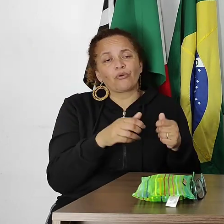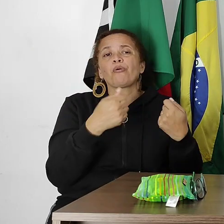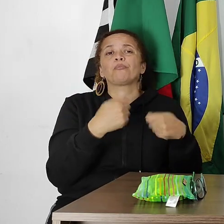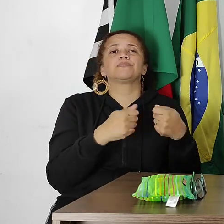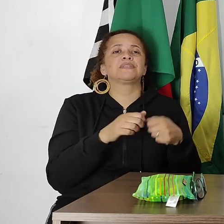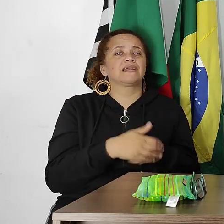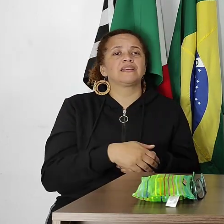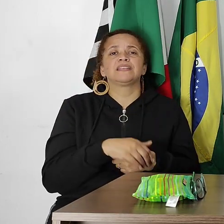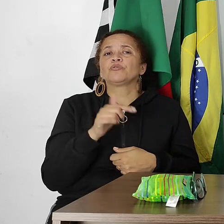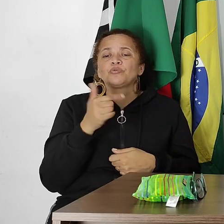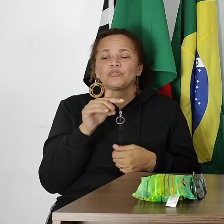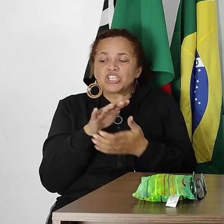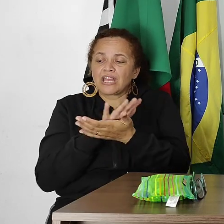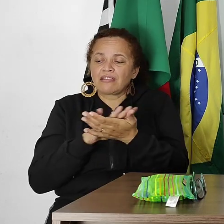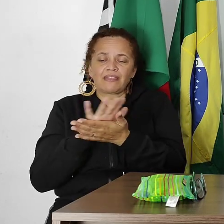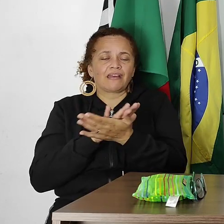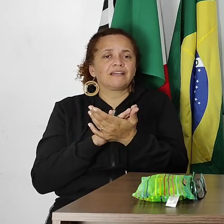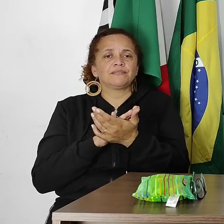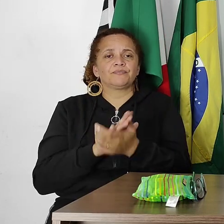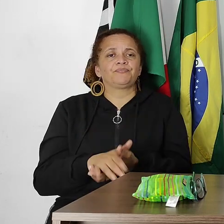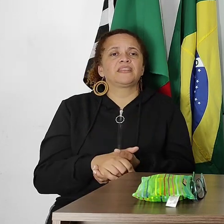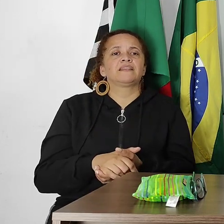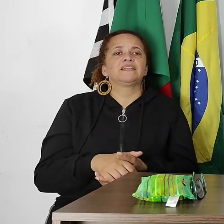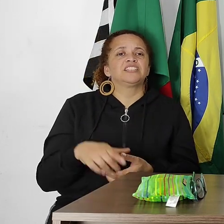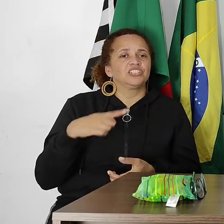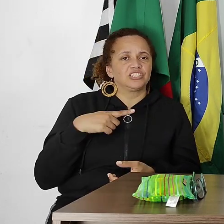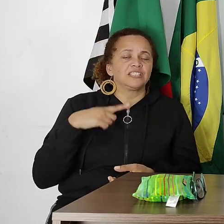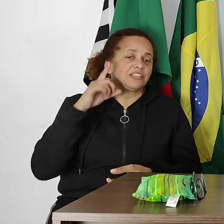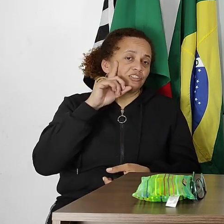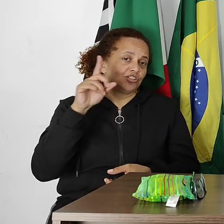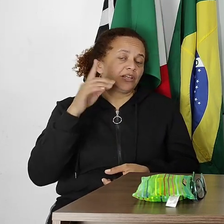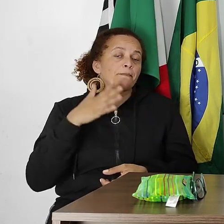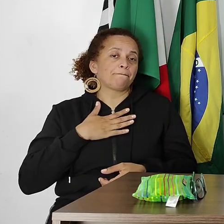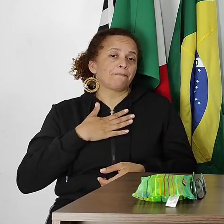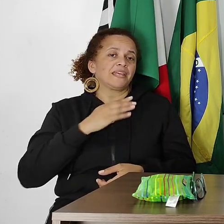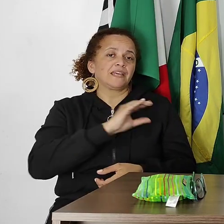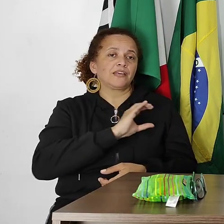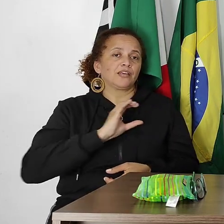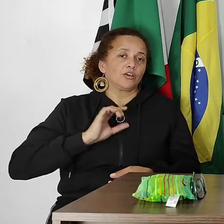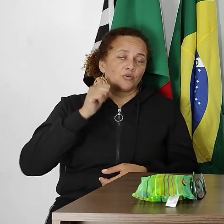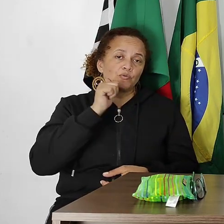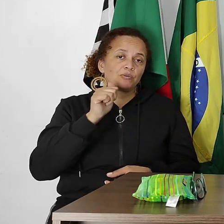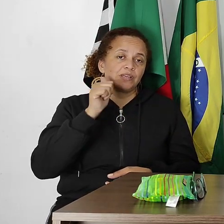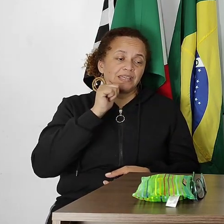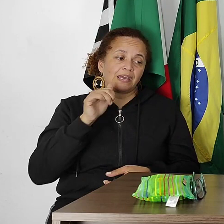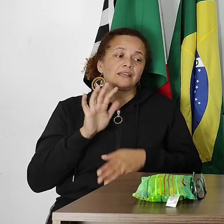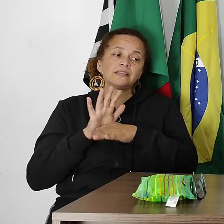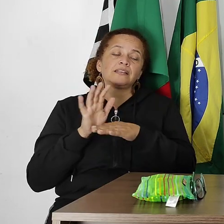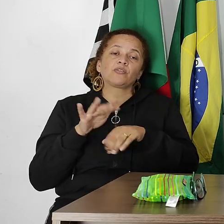né? Às vezes conversava com a minha cunhada, que me dava força, mas a minha família mesmo